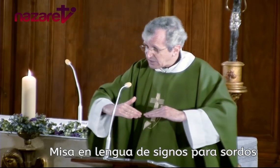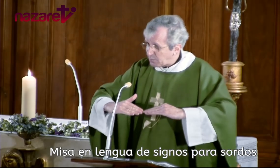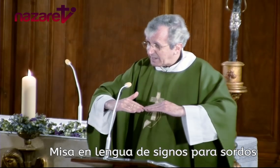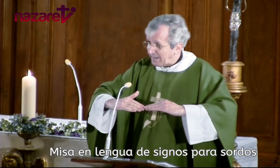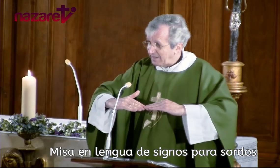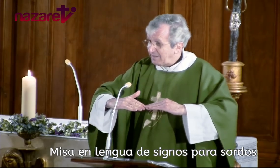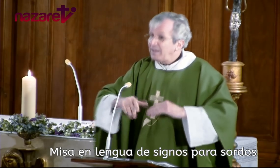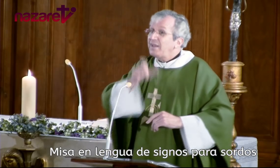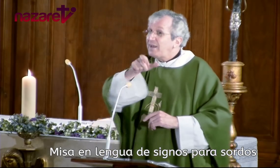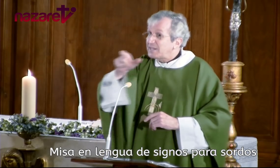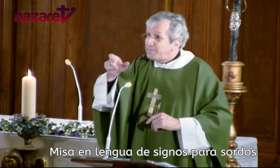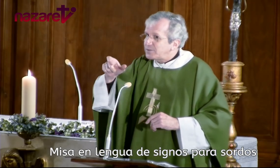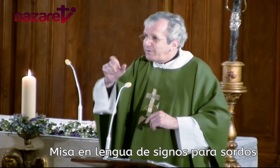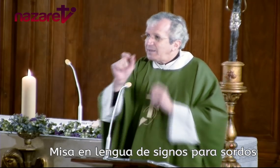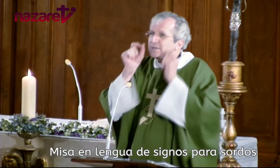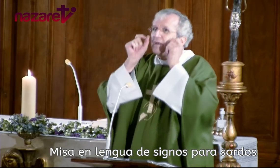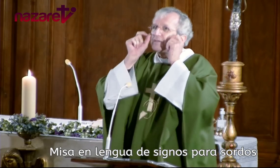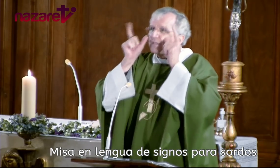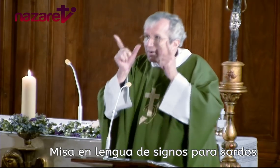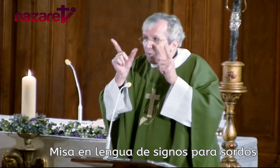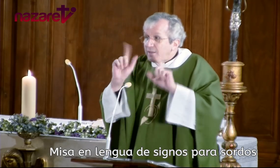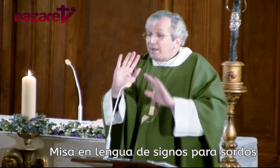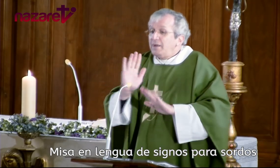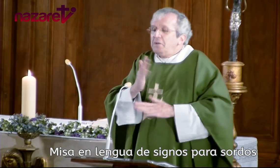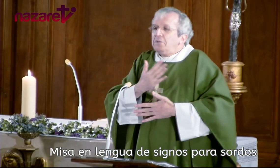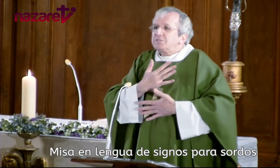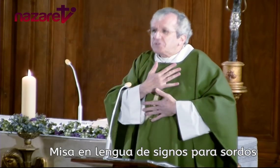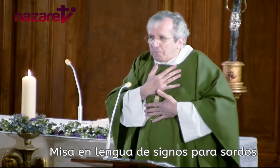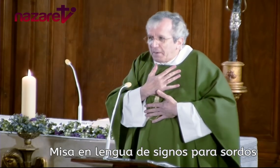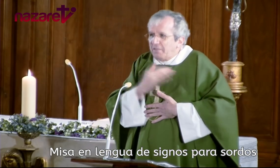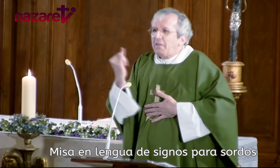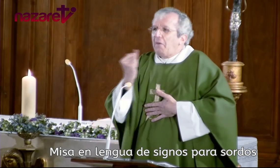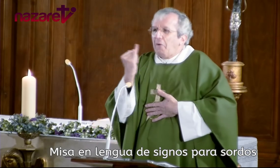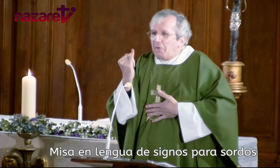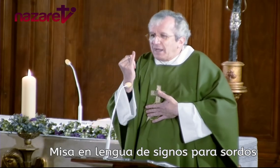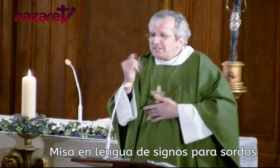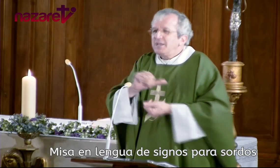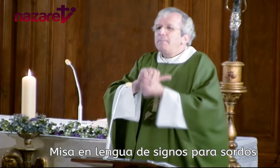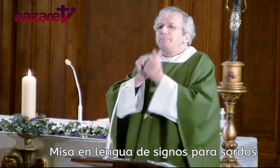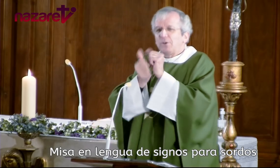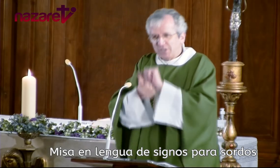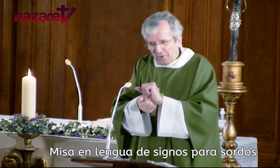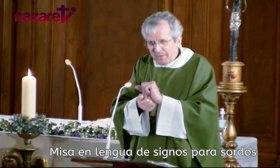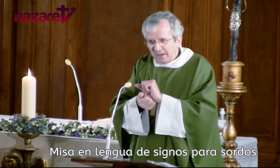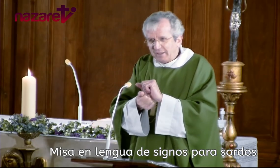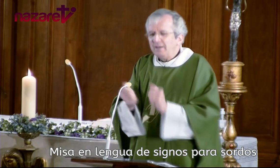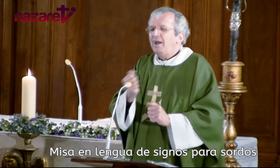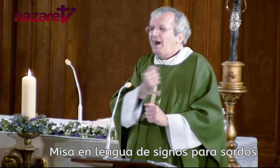destruirá. Y las personas se dan cuenta, se sorprende Jonás, pero se convierten,